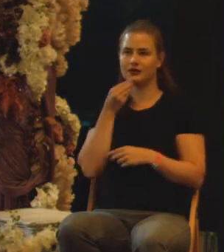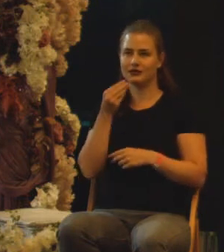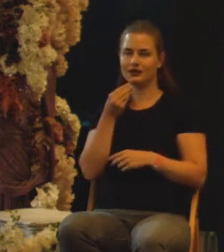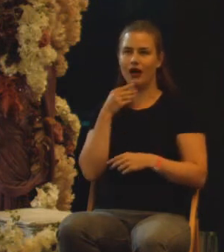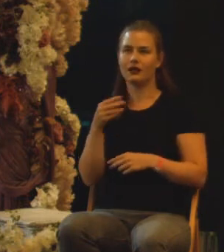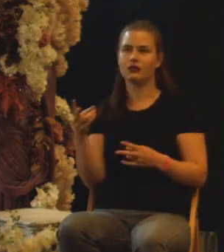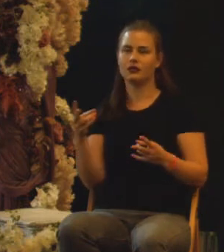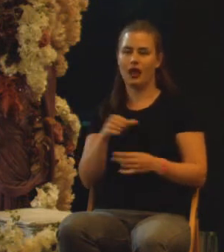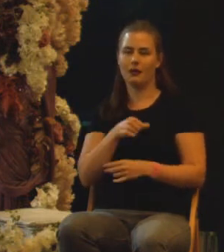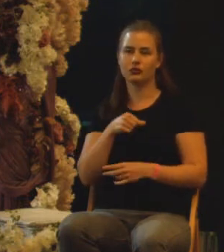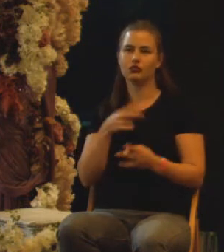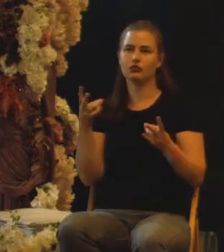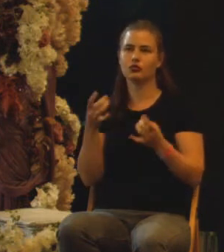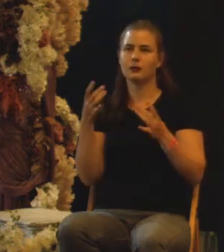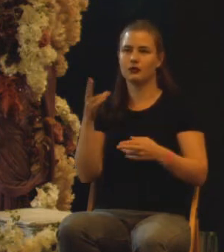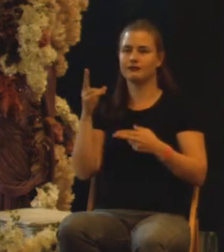просто перестать